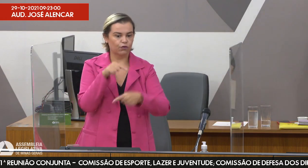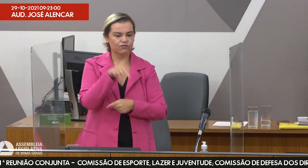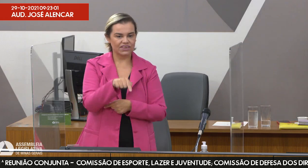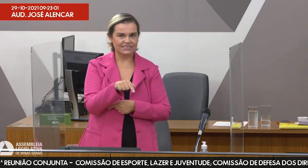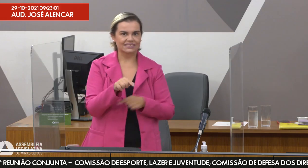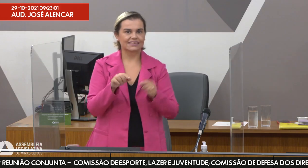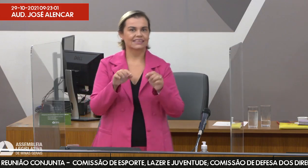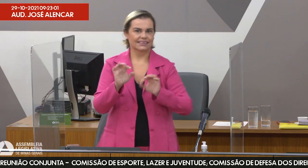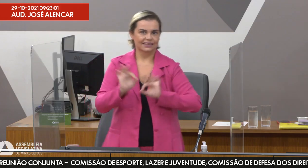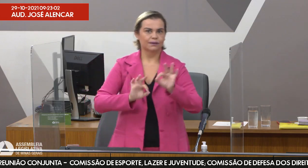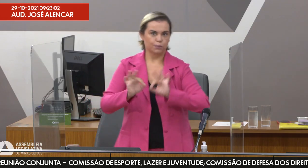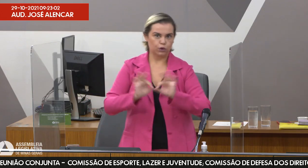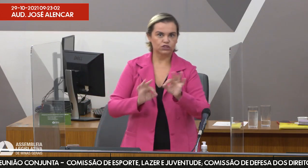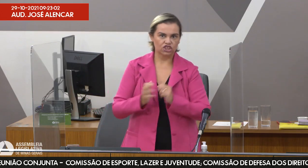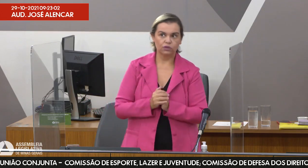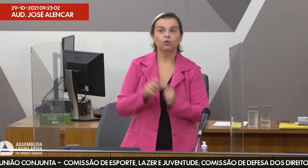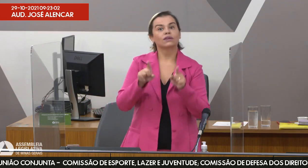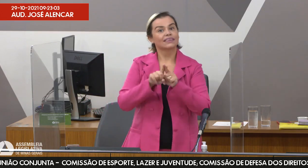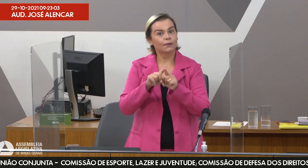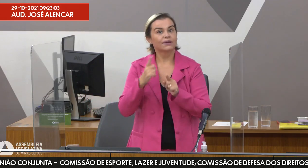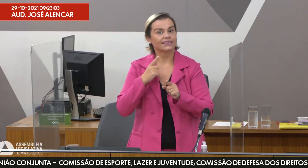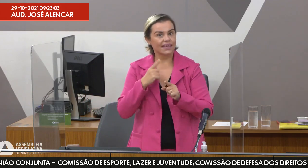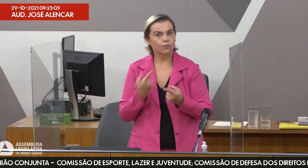e o INSS.